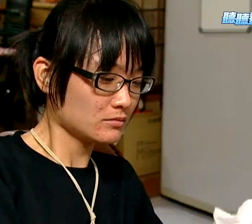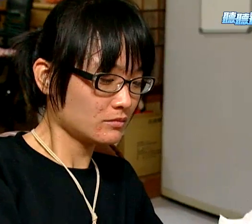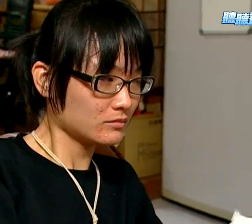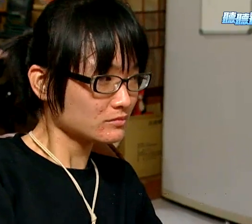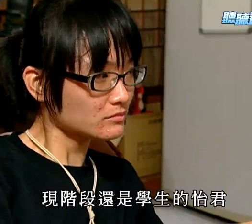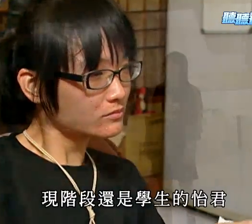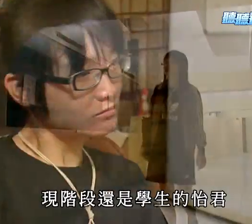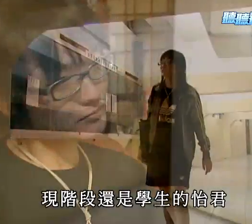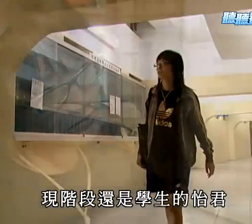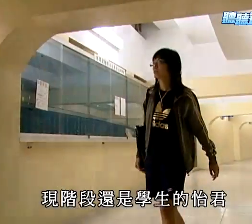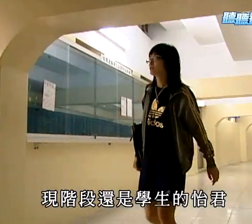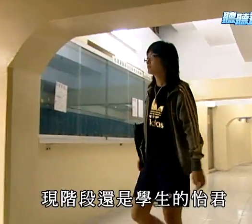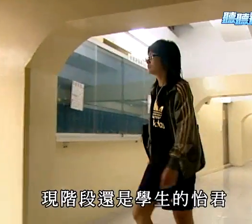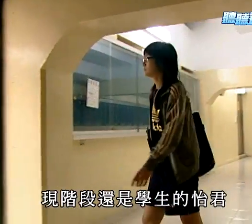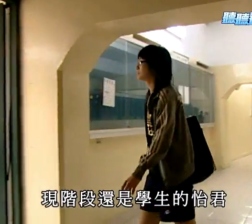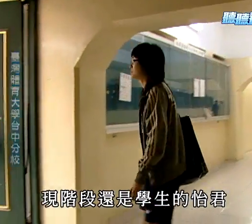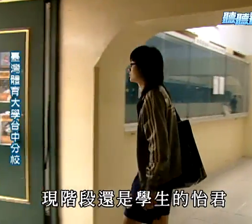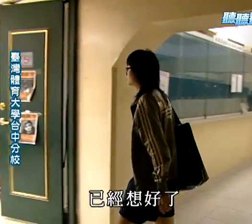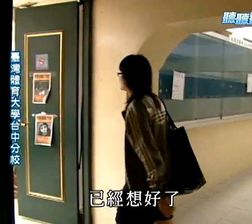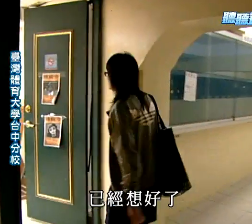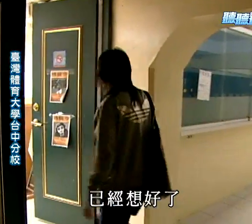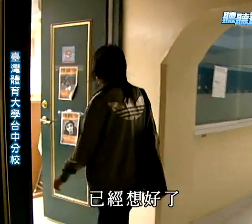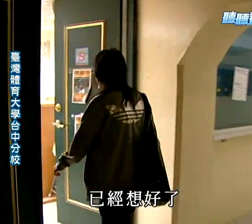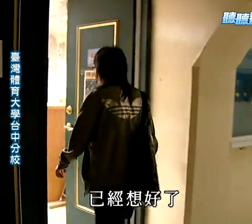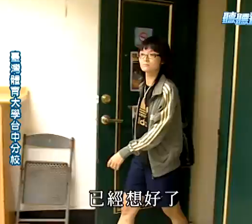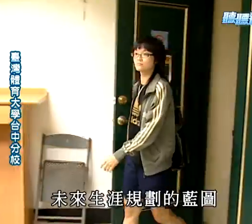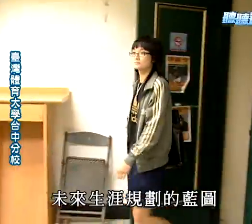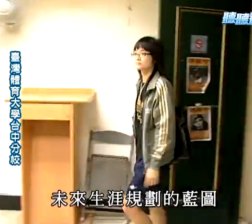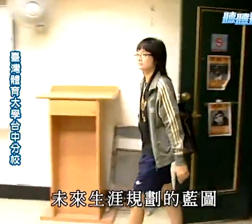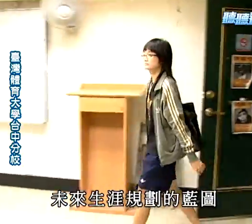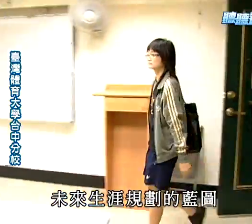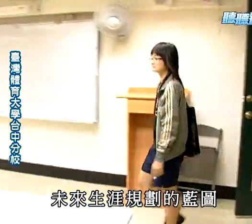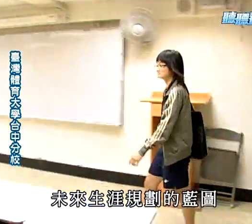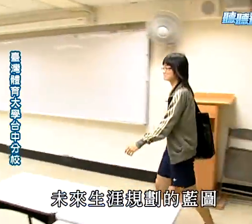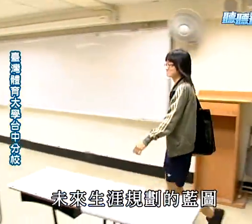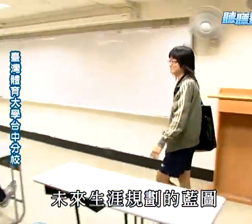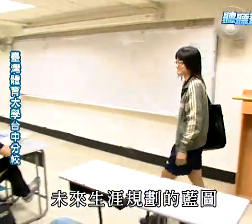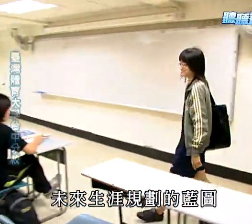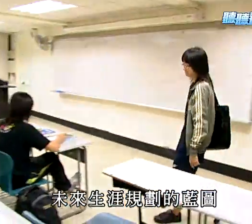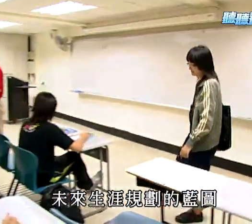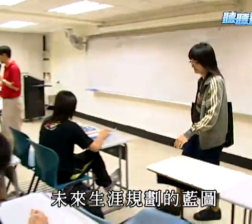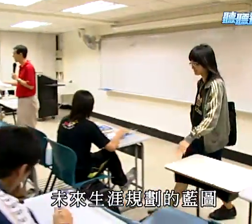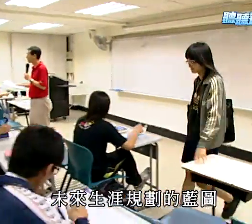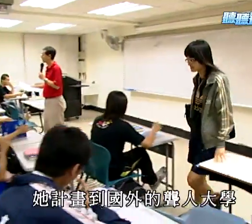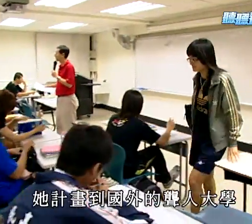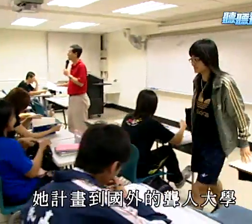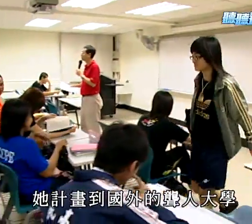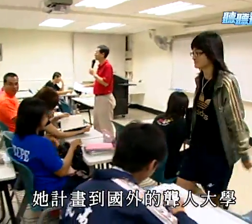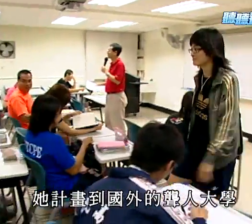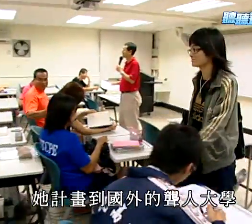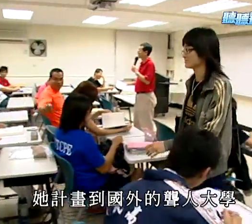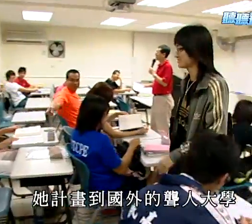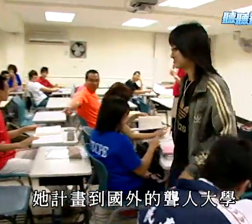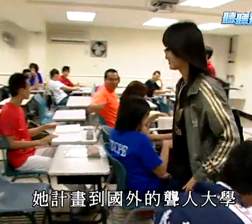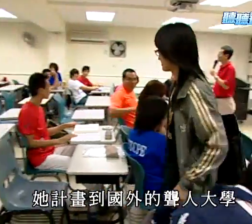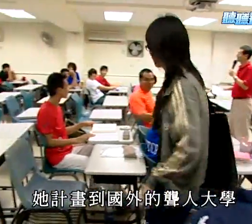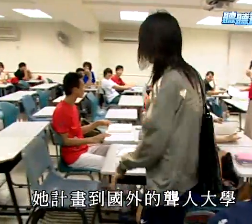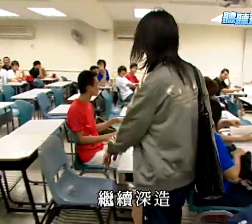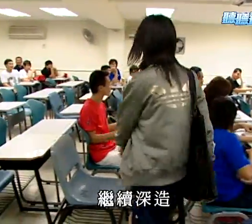现阶段还是学生的怡君已经想好了未来生涯规划的蓝图，他计划到国外的聋人大学继续深